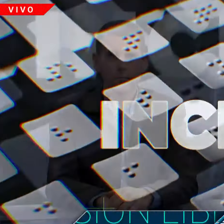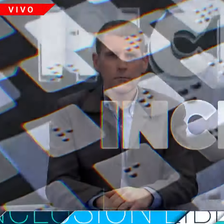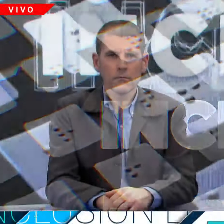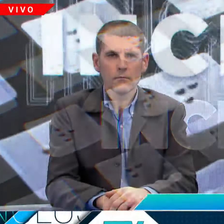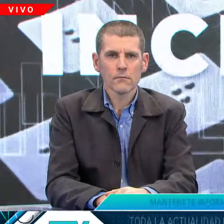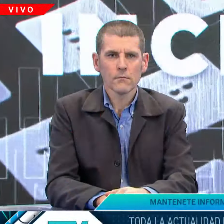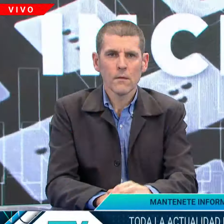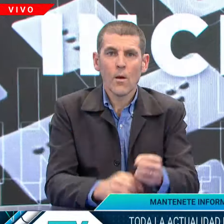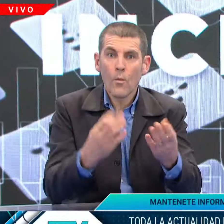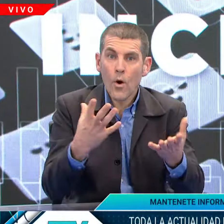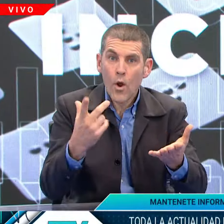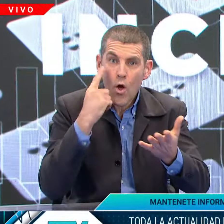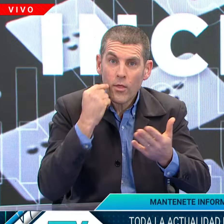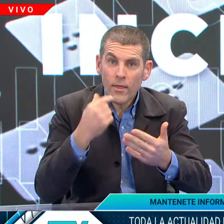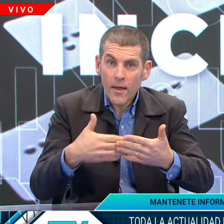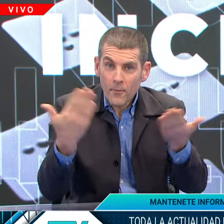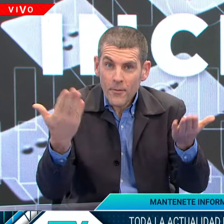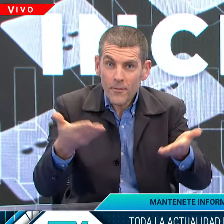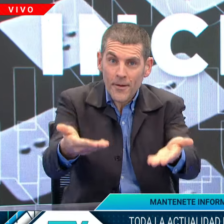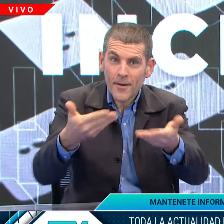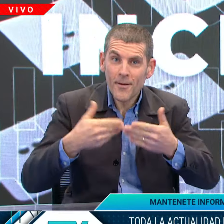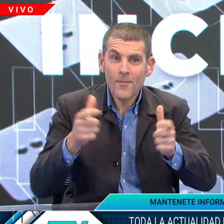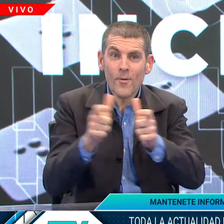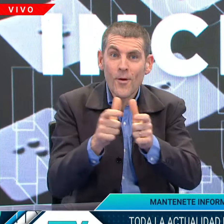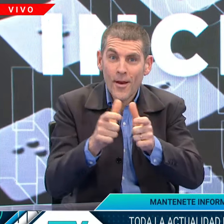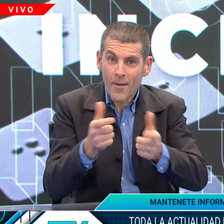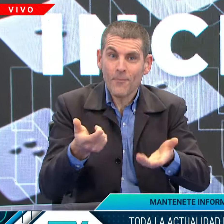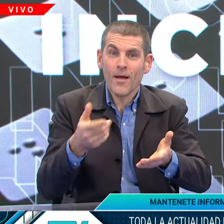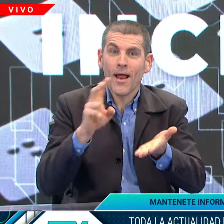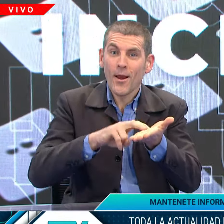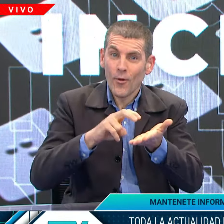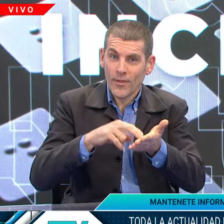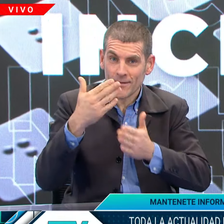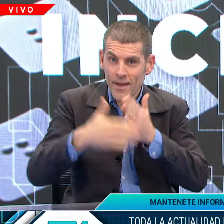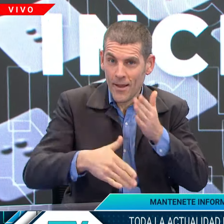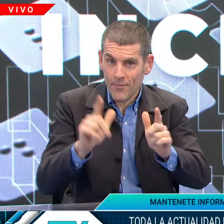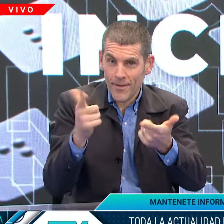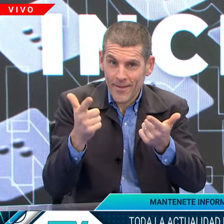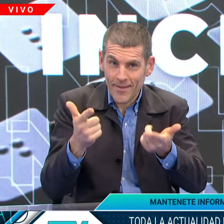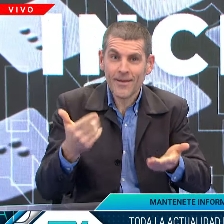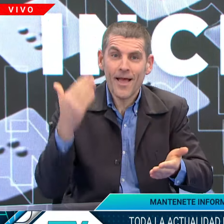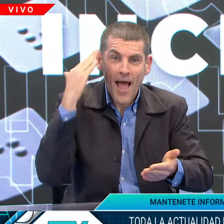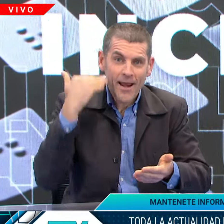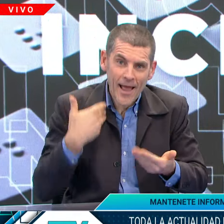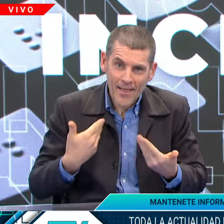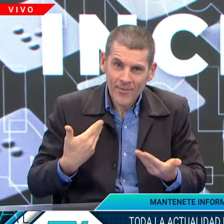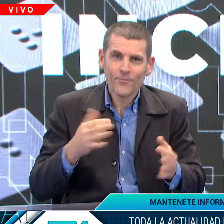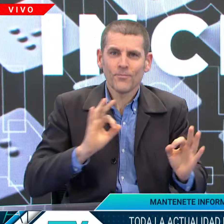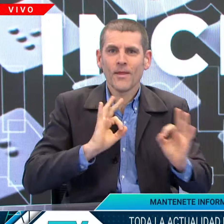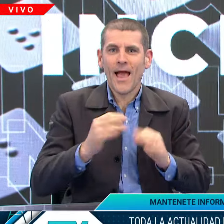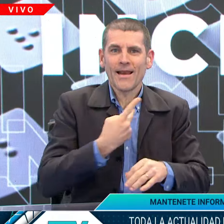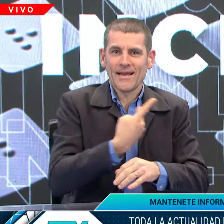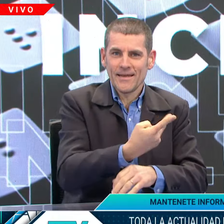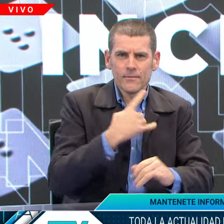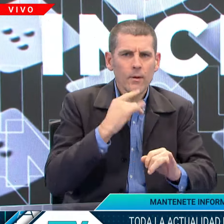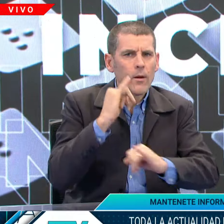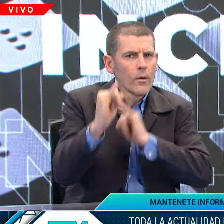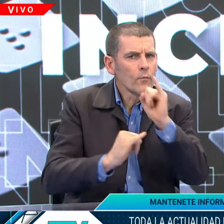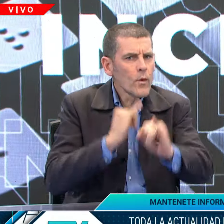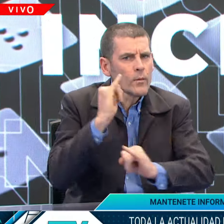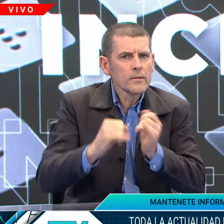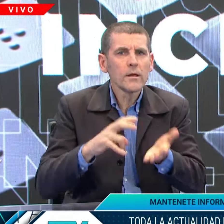¡Muy buenos días! Les damos la bienvenida a Incluidos Noticias Sin Límites y Alejandro y yo, Arelis, vamos a compartir